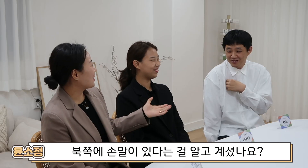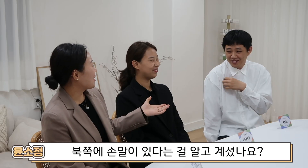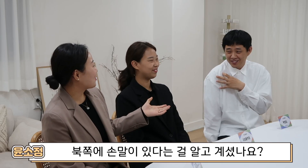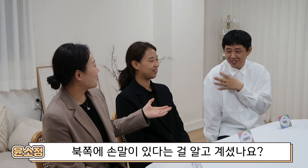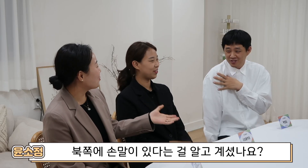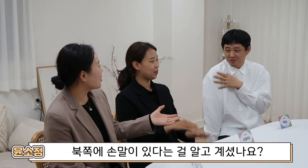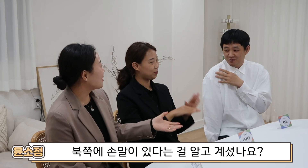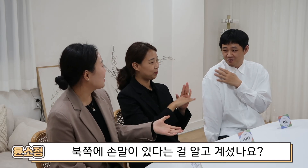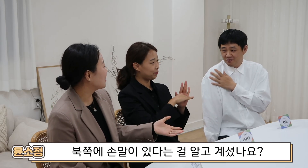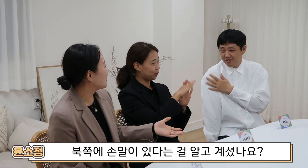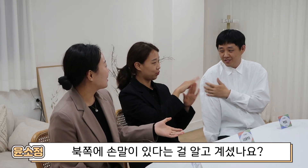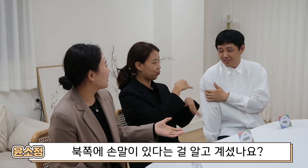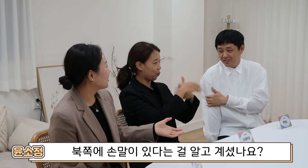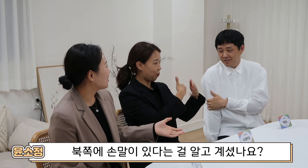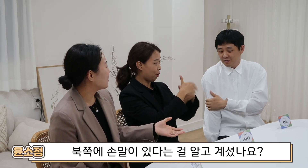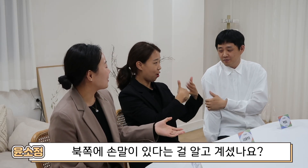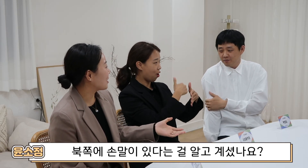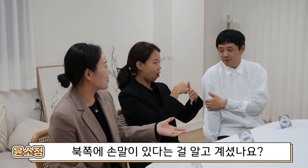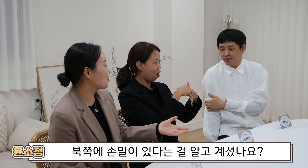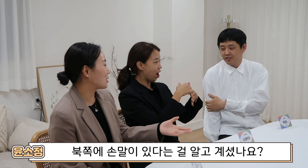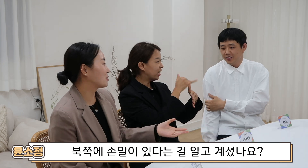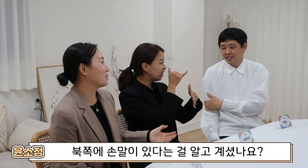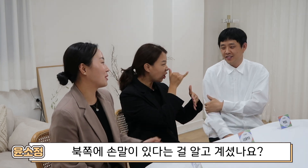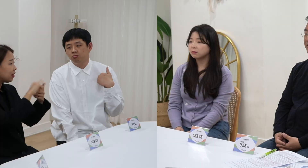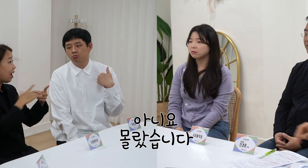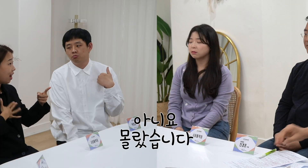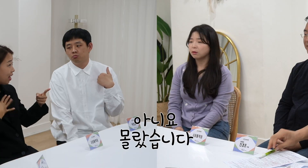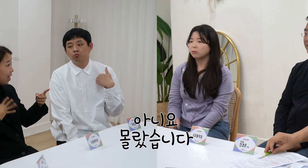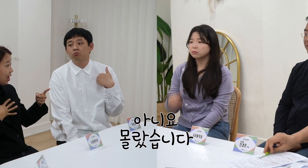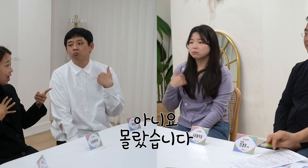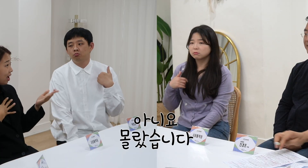그쪽에 손말이 있다는 걸 알고 계셨나요?